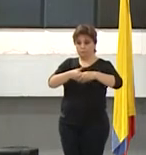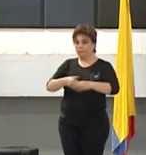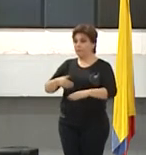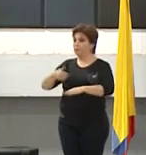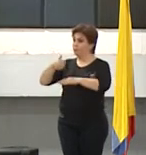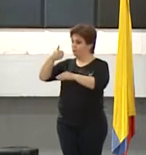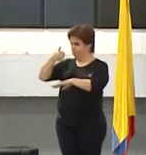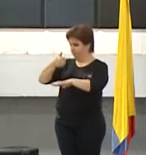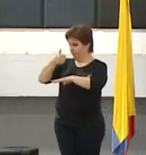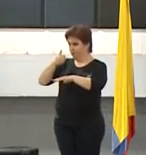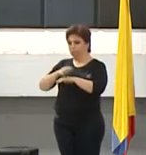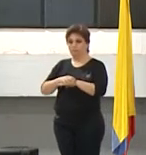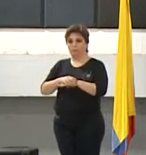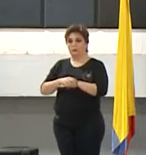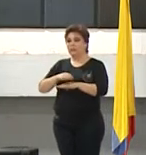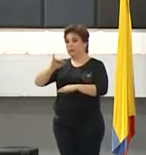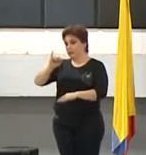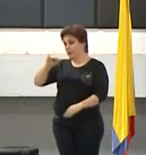nacional